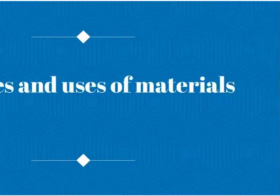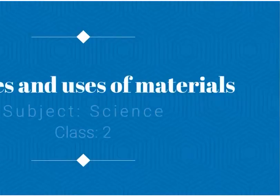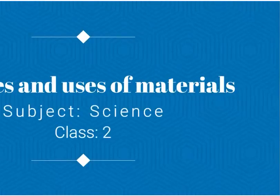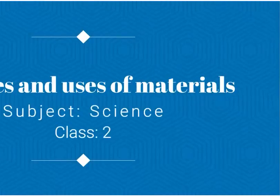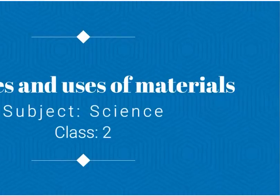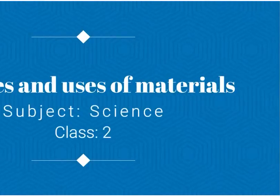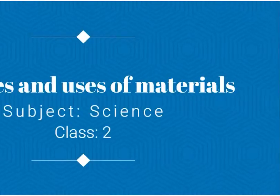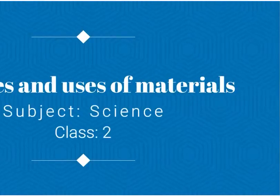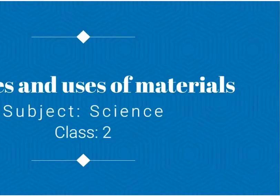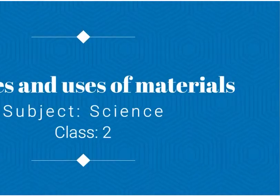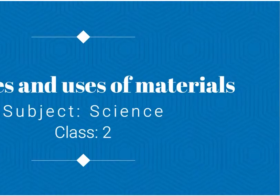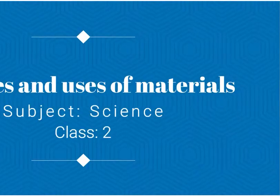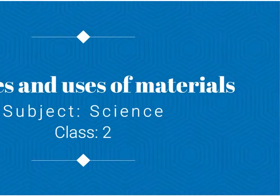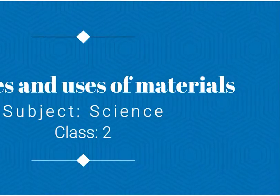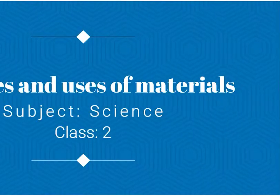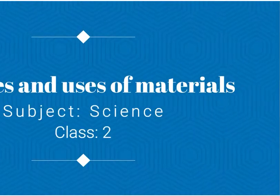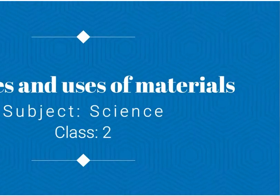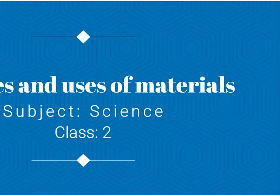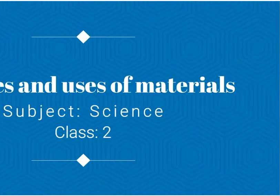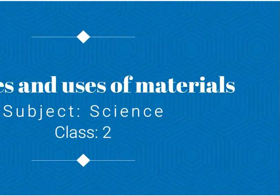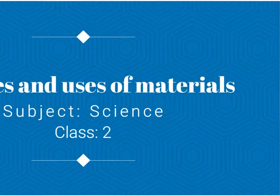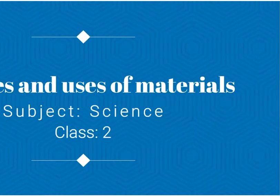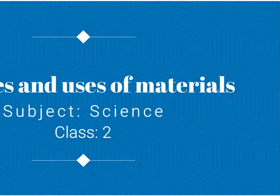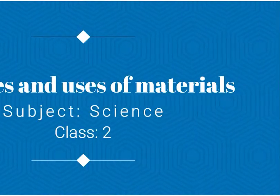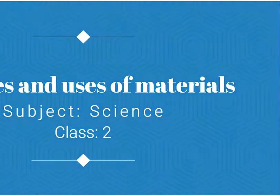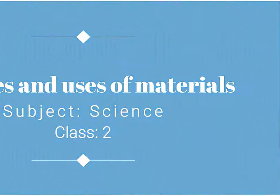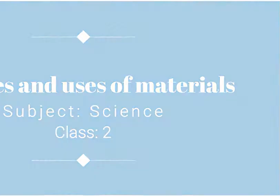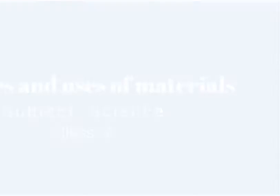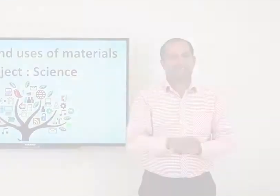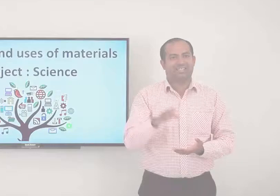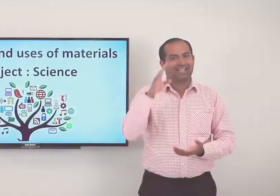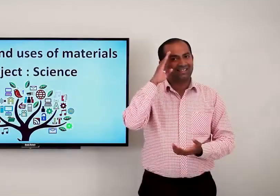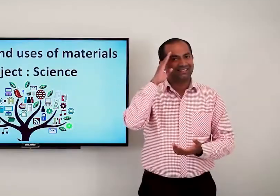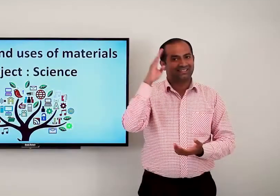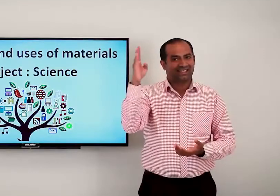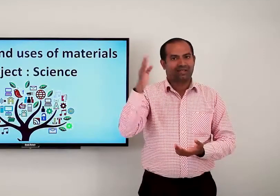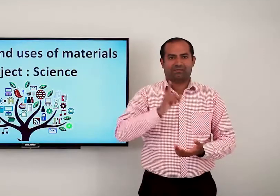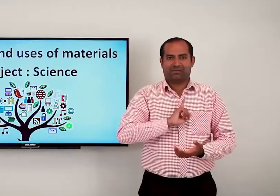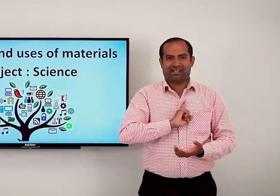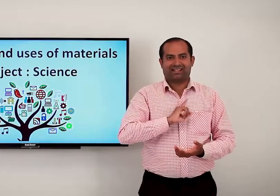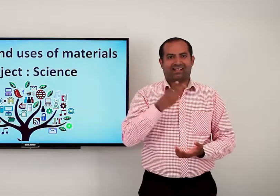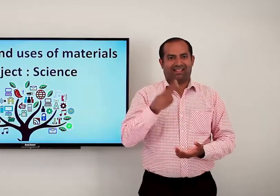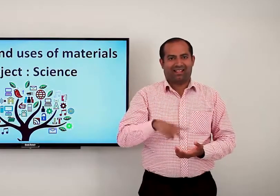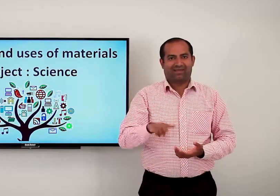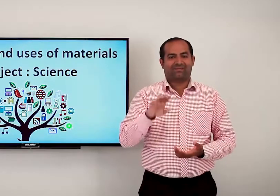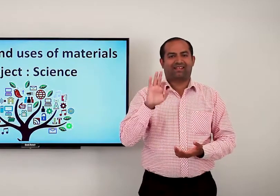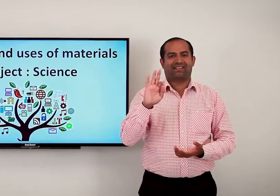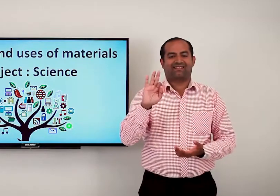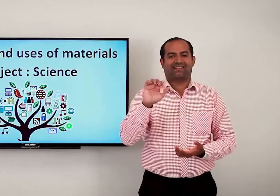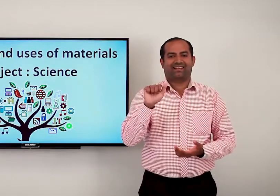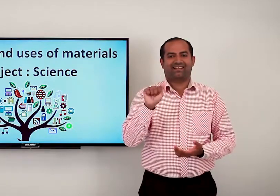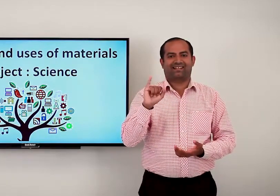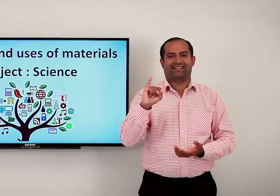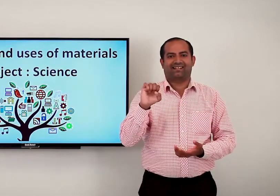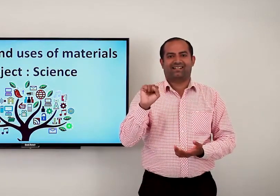اشیاء کے ذرائع، ماخذ اور استعمال۔ السلام علیکم بچوں، میرا نام فیصل ہے۔